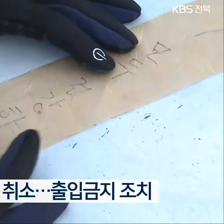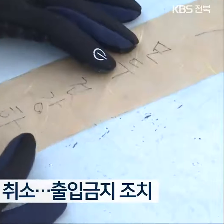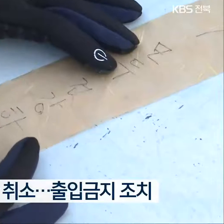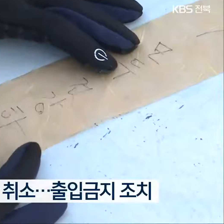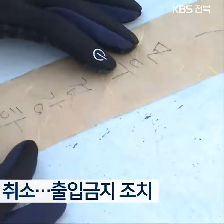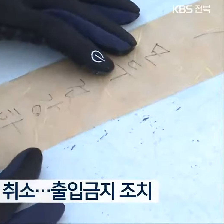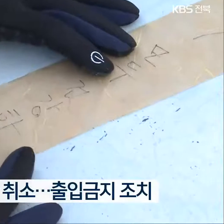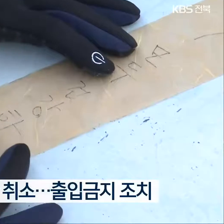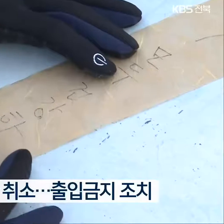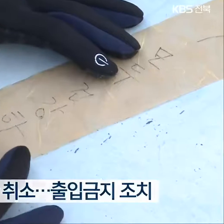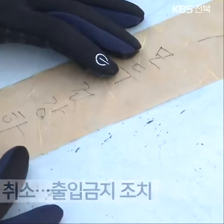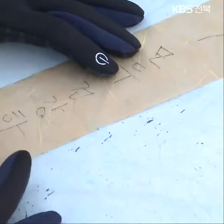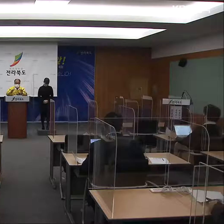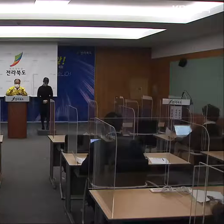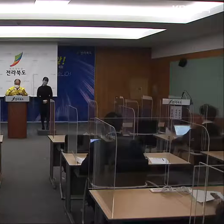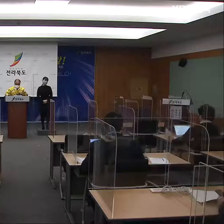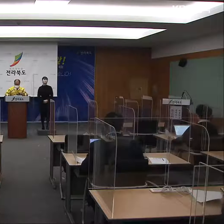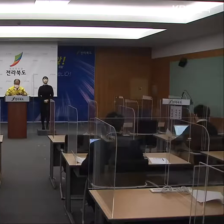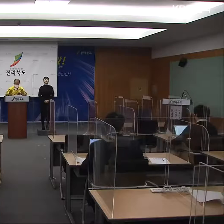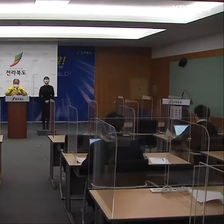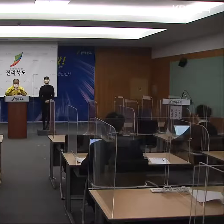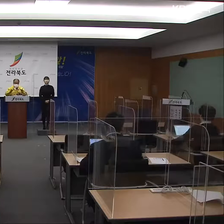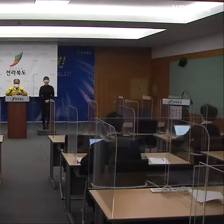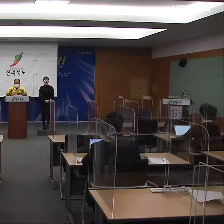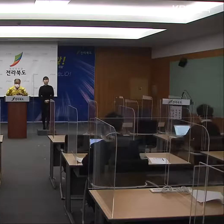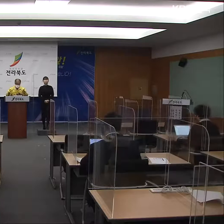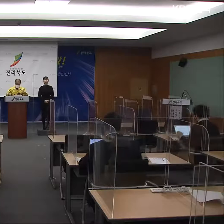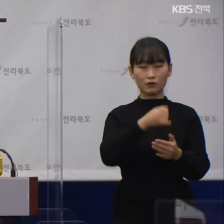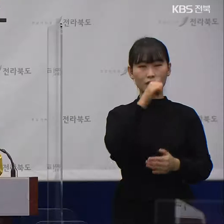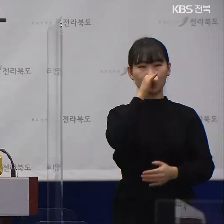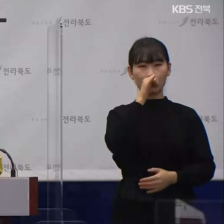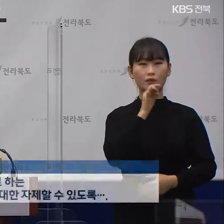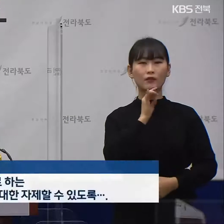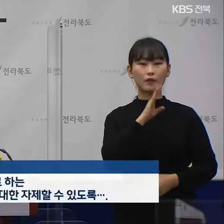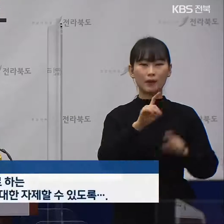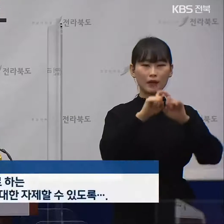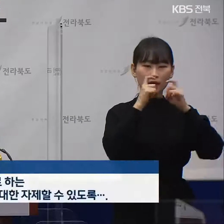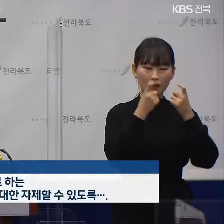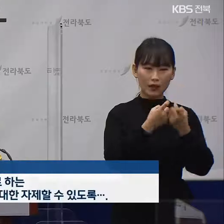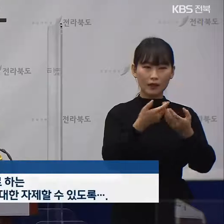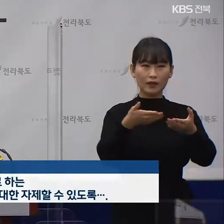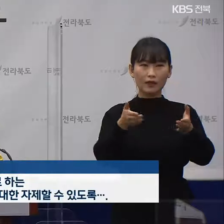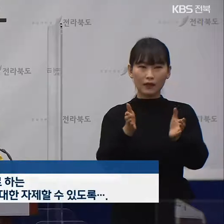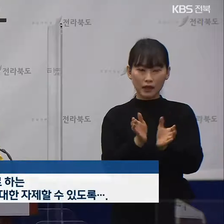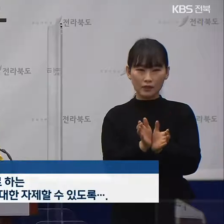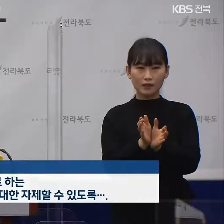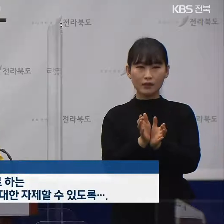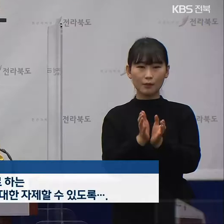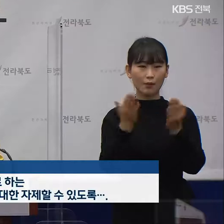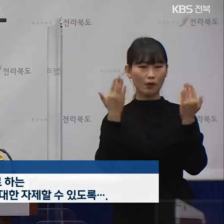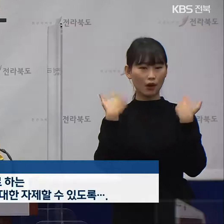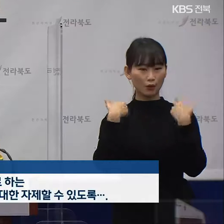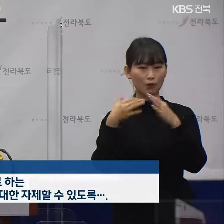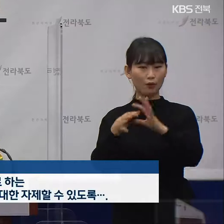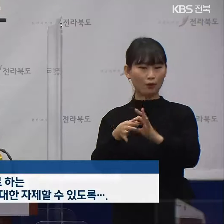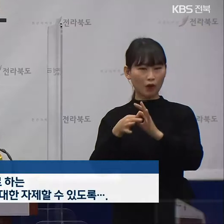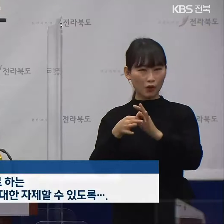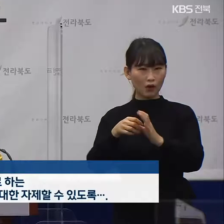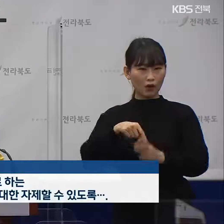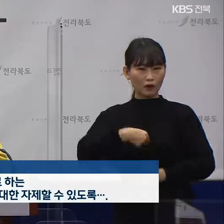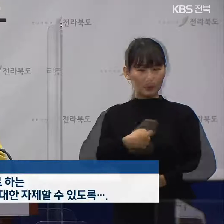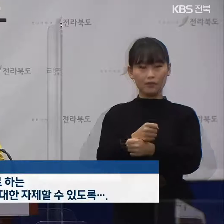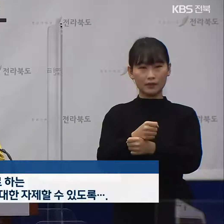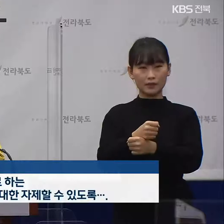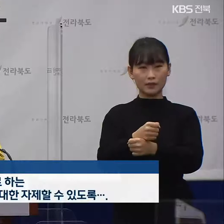명소는 출입 금지 조치하기로 했습니다. 개인, 단체, 산악회 등에서 자체적으로 하는